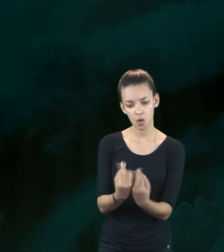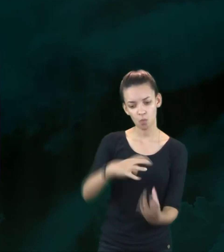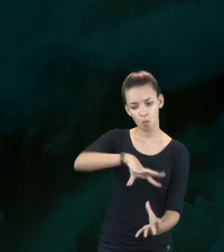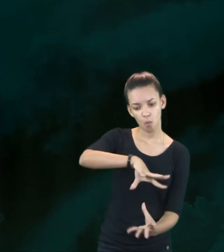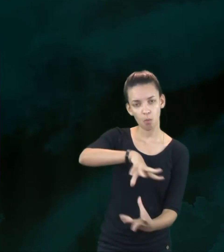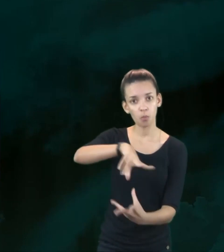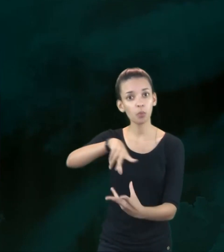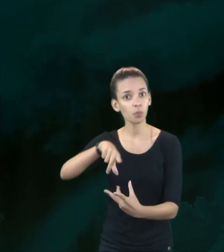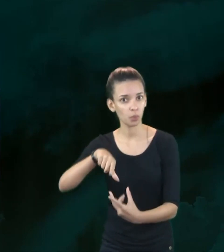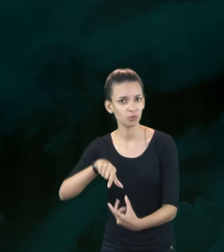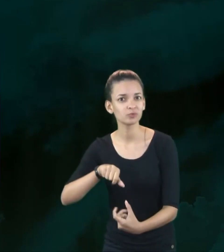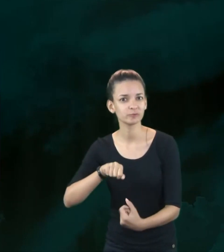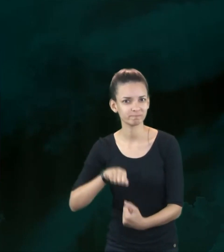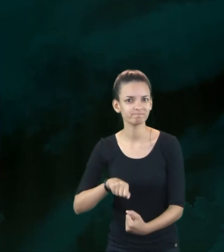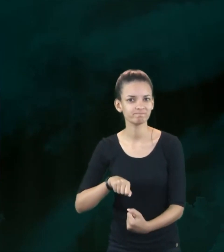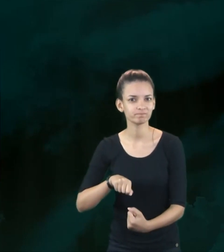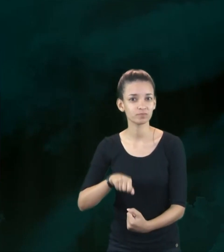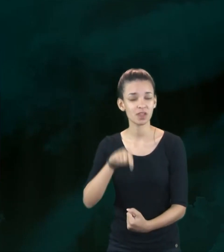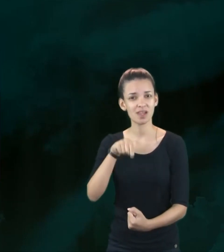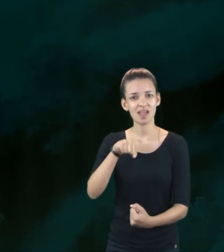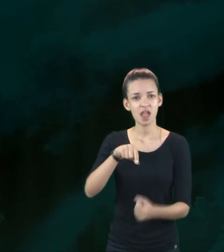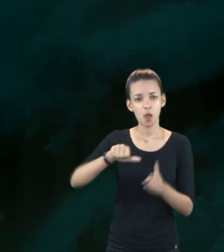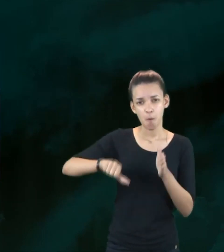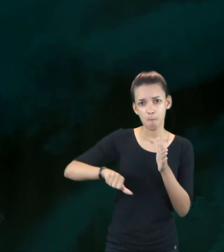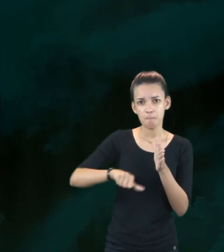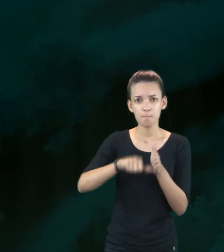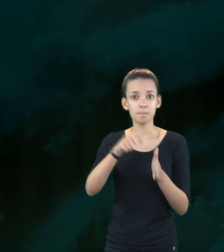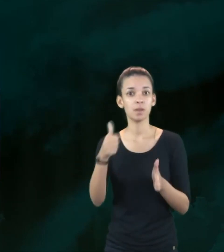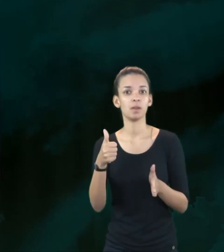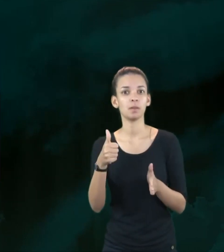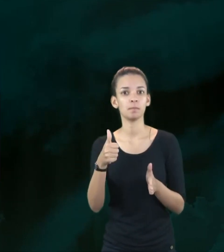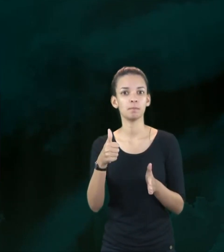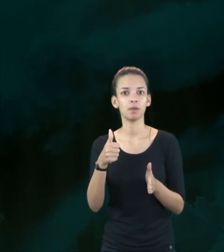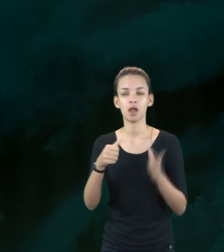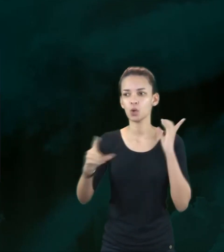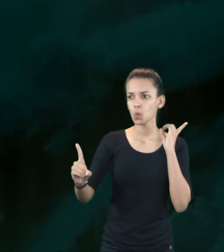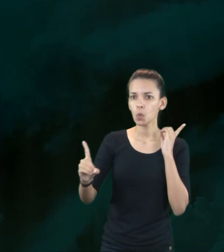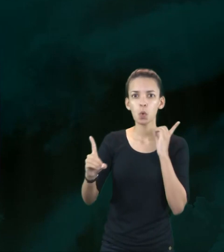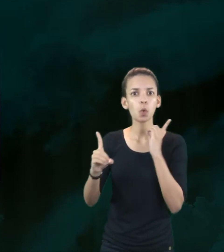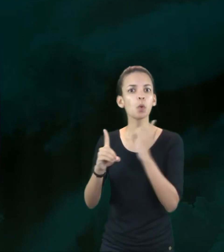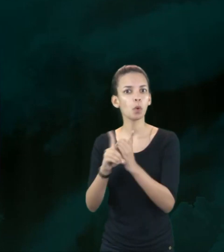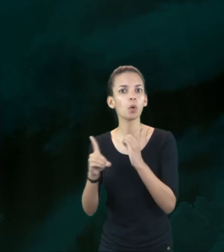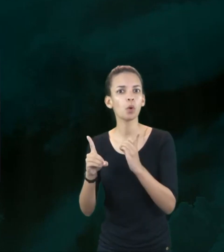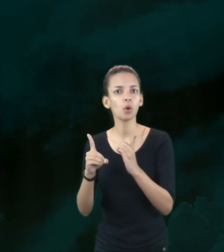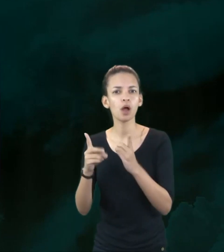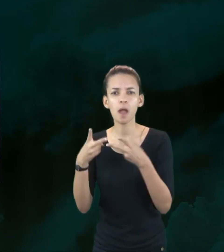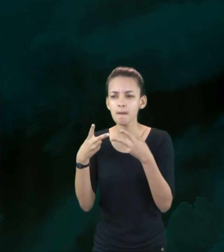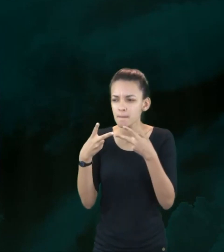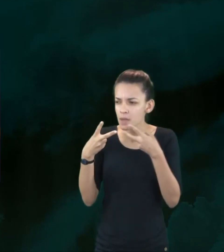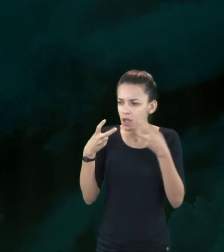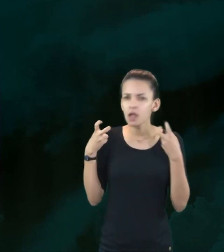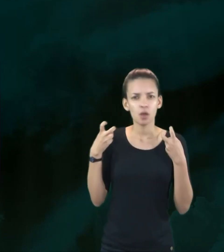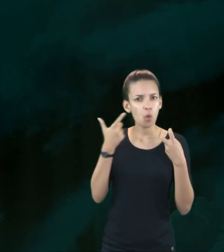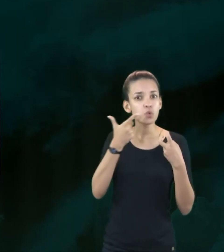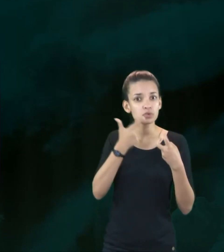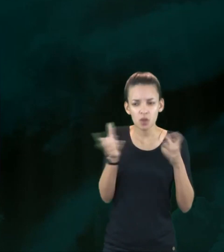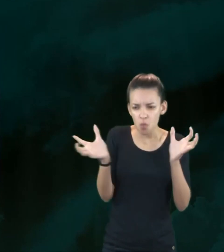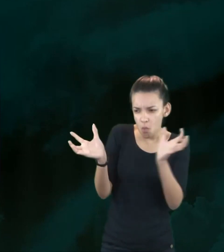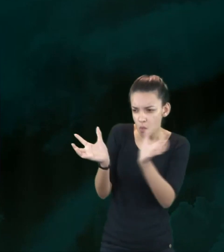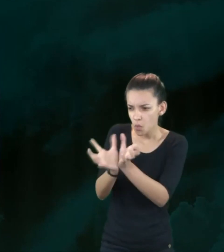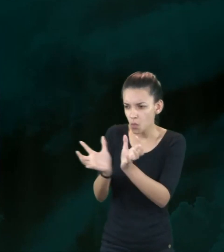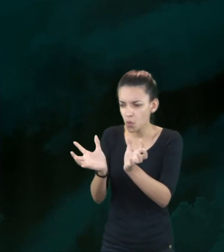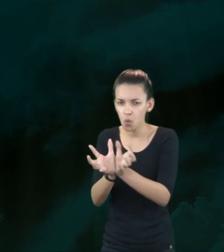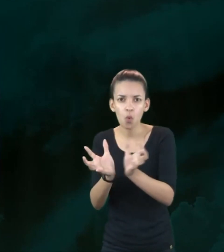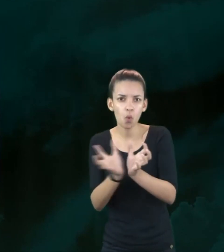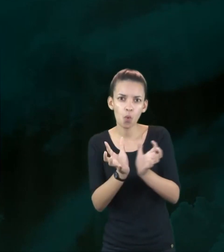o primeiro a descobrir que ele poderia ajuntar um grupo de pessoas